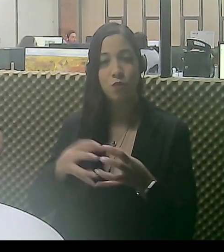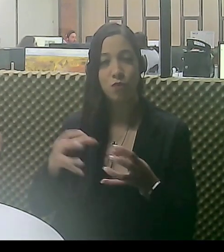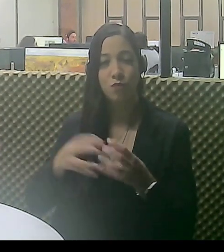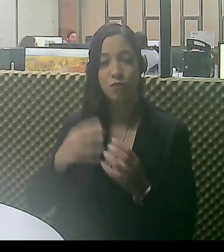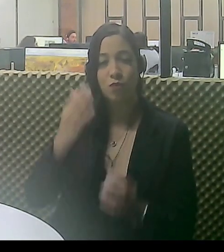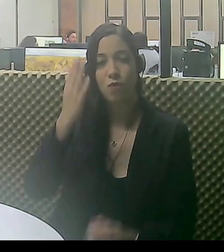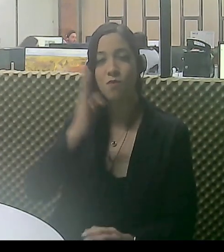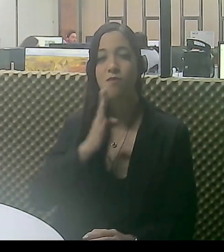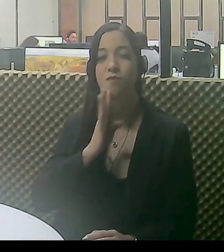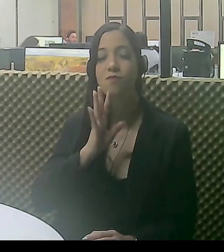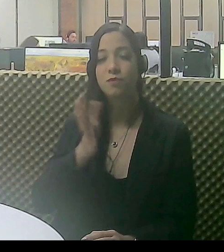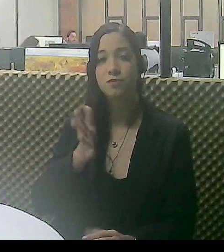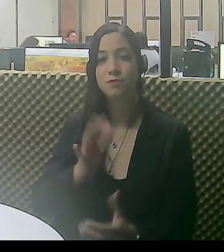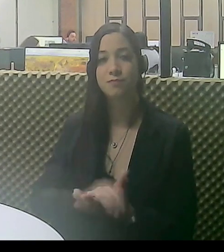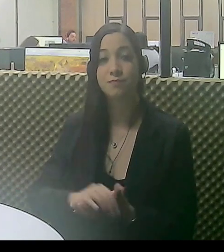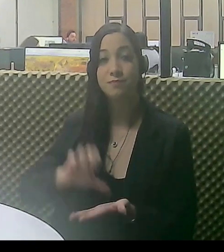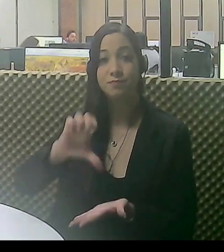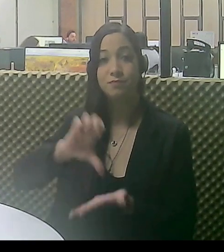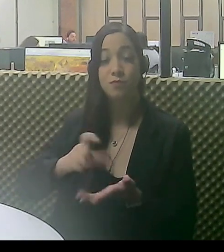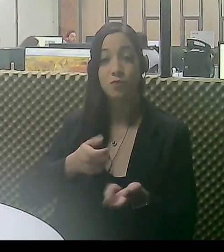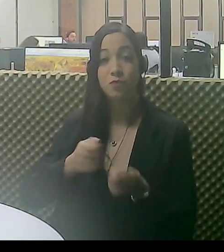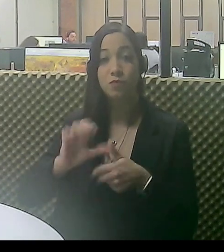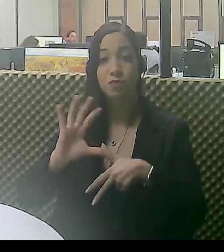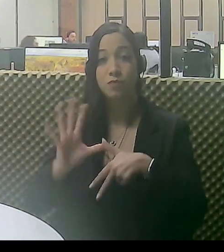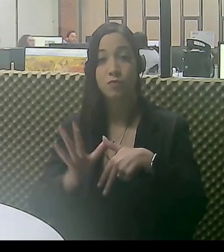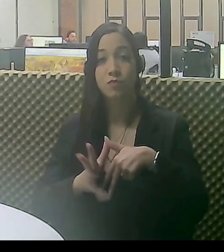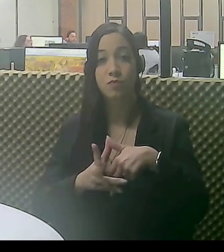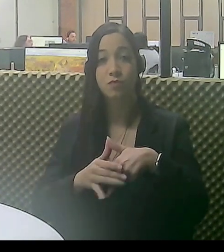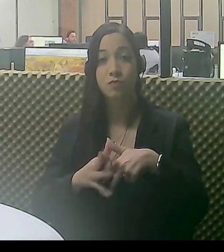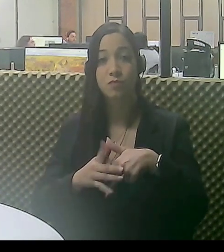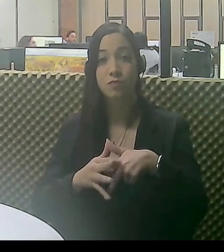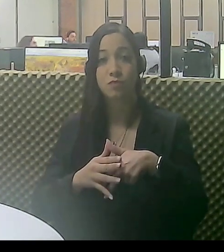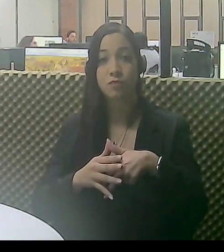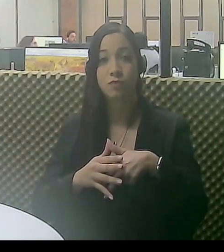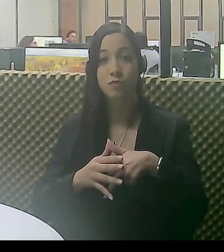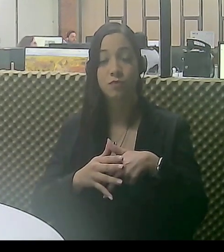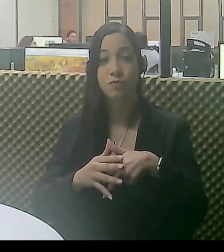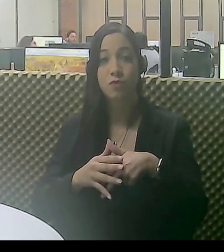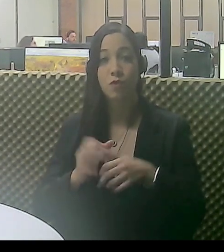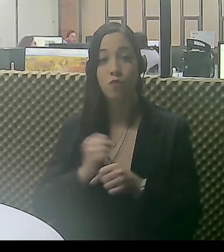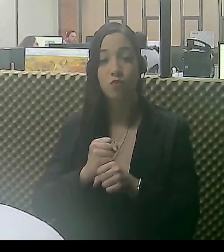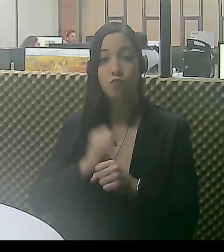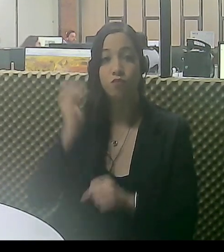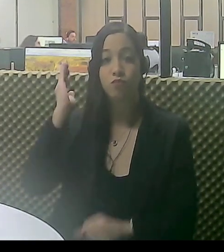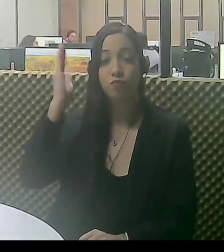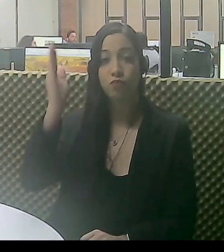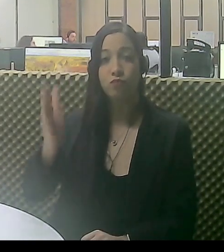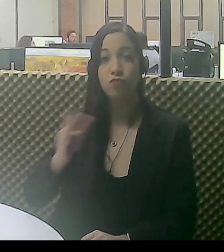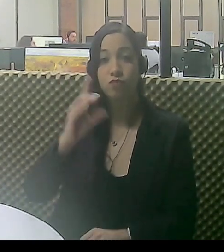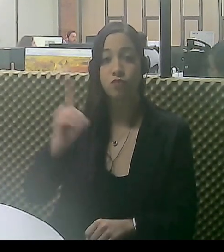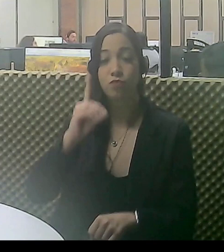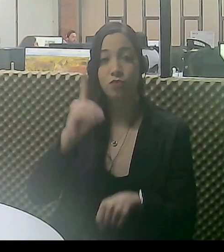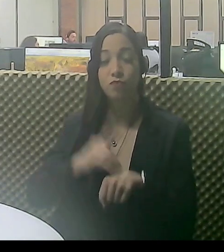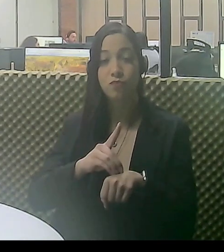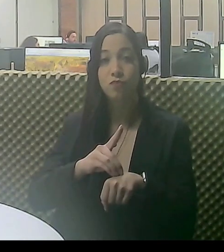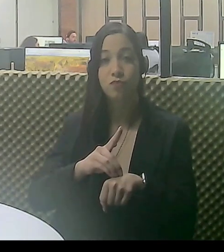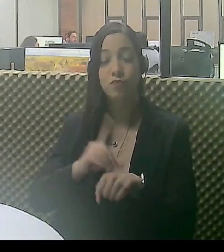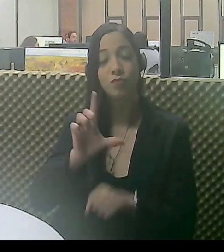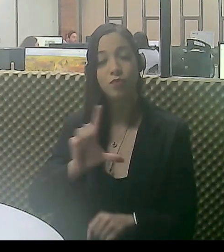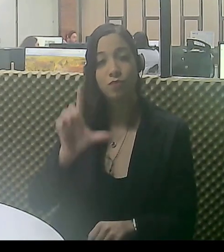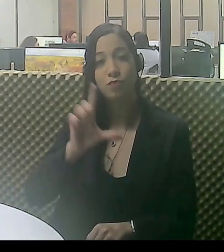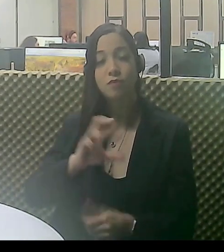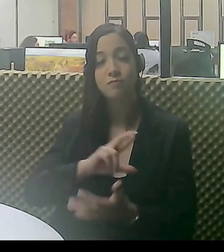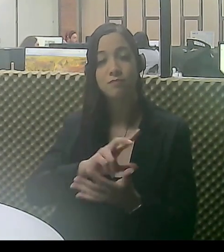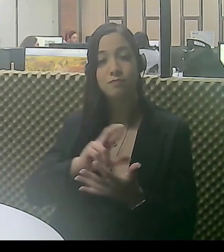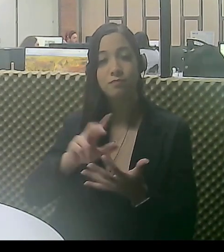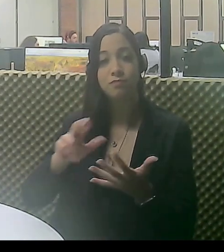muito bem. Hoje eu tô aqui no centro de controle de zoonoses, que batalha o ano inteiro contra esse danado aqui, o Aedes aegypti. E claro, umas outras